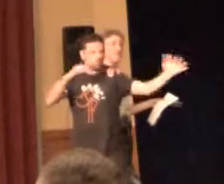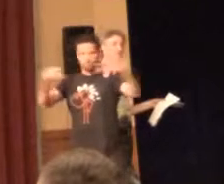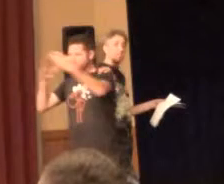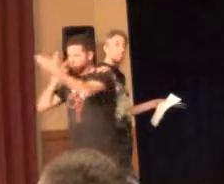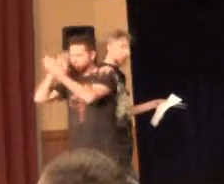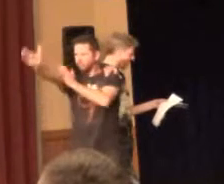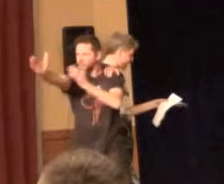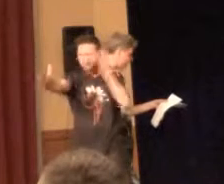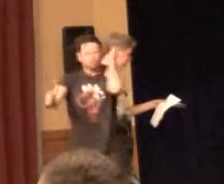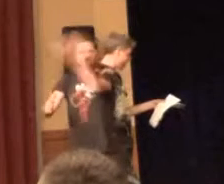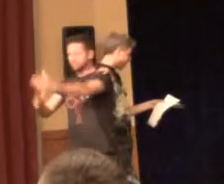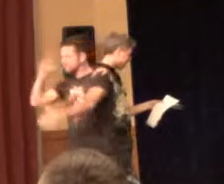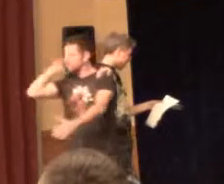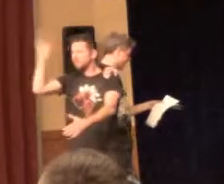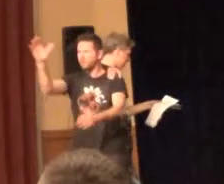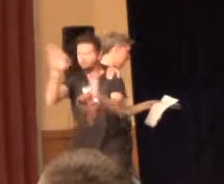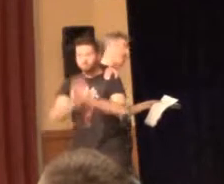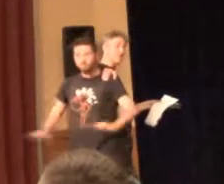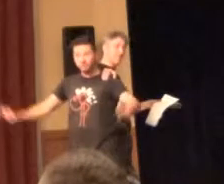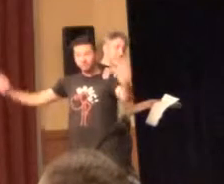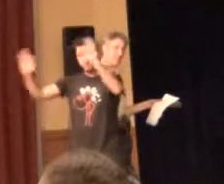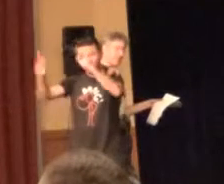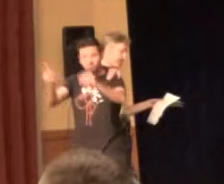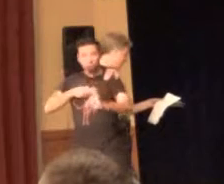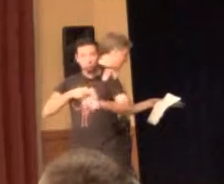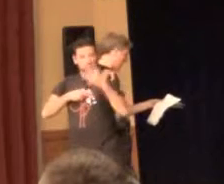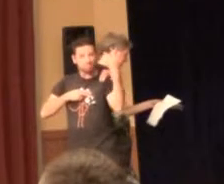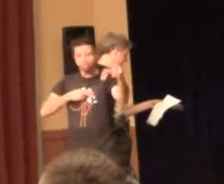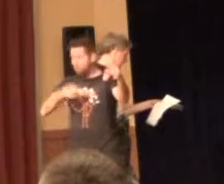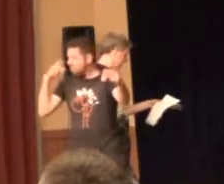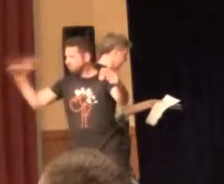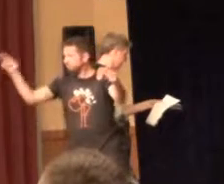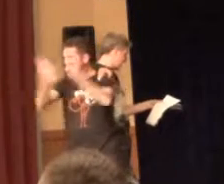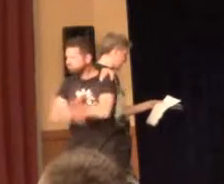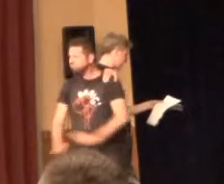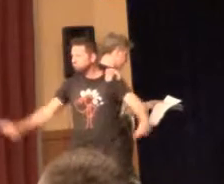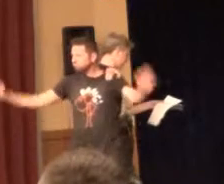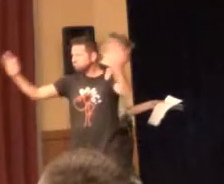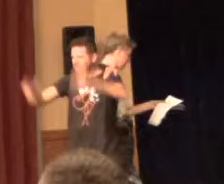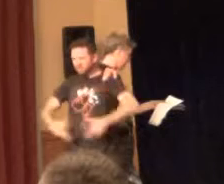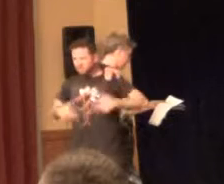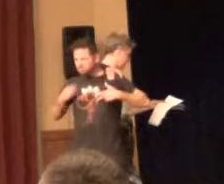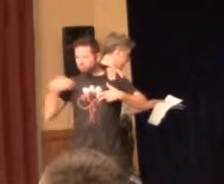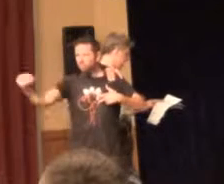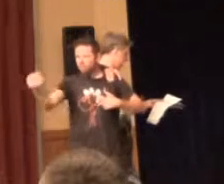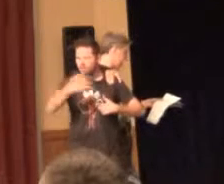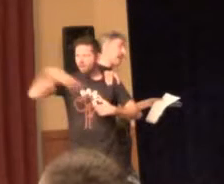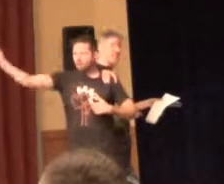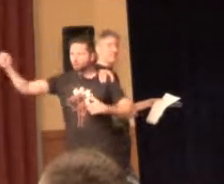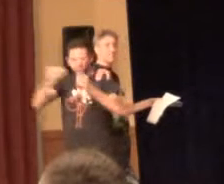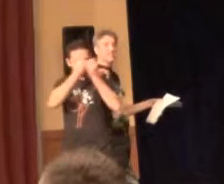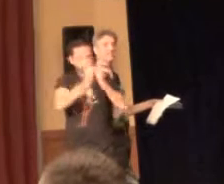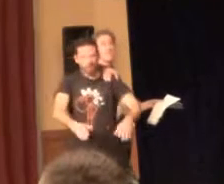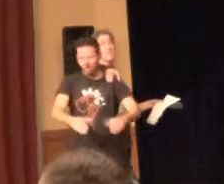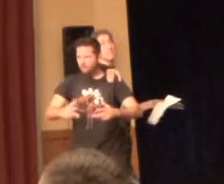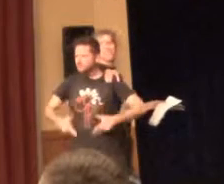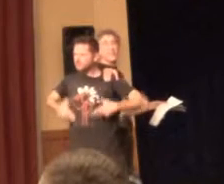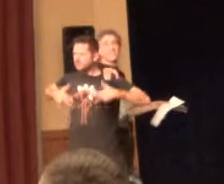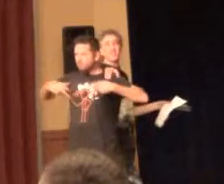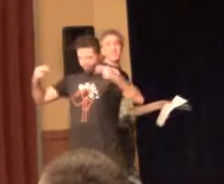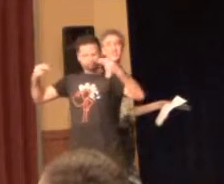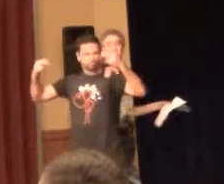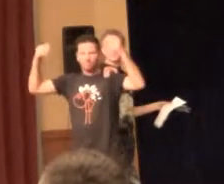Et personne n'appartient à personne. Les vies donnent, les vies arrachent, les vies se perdent, les vies s'arrêtent.